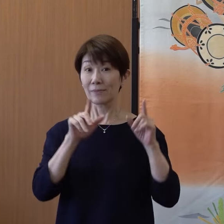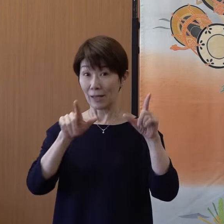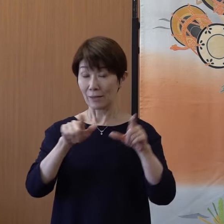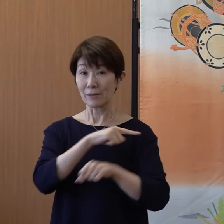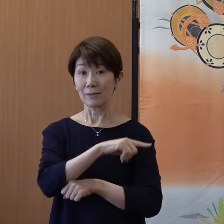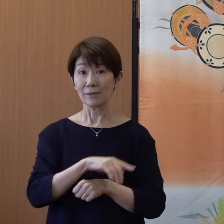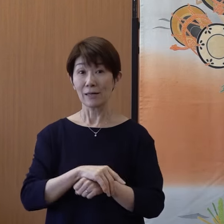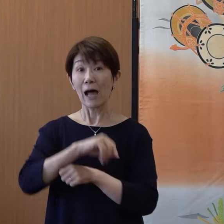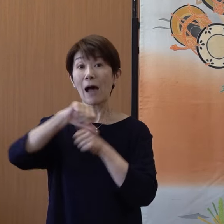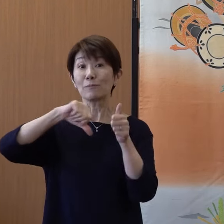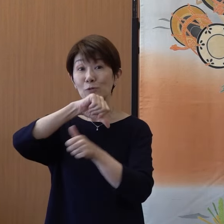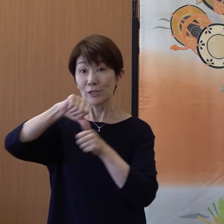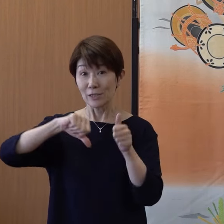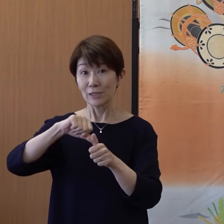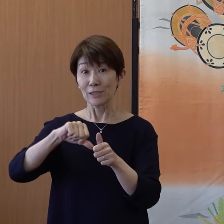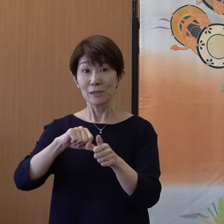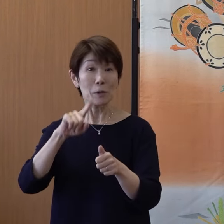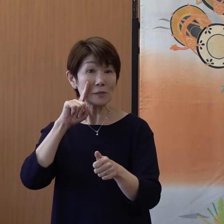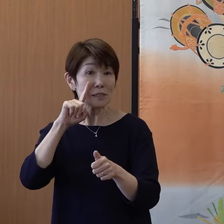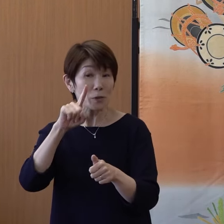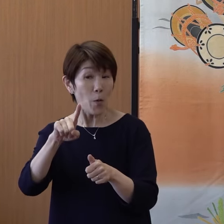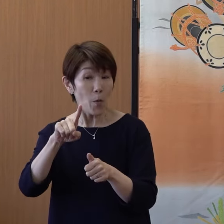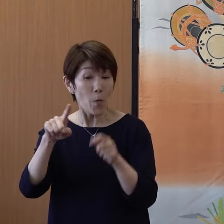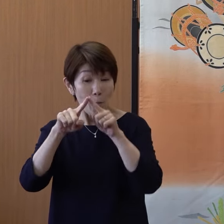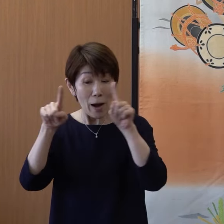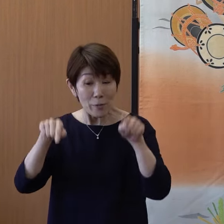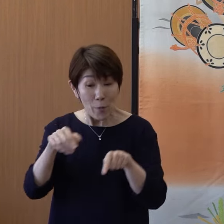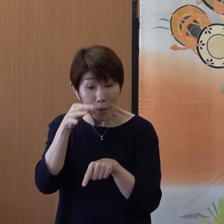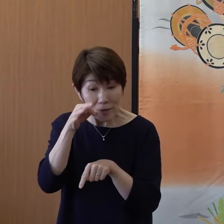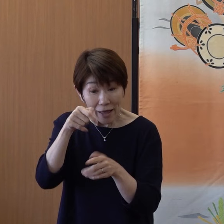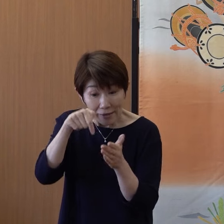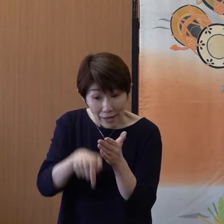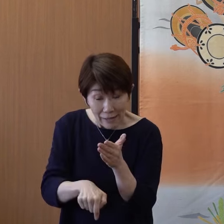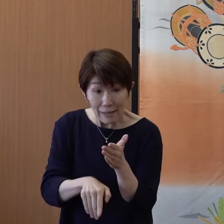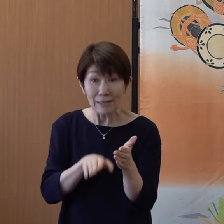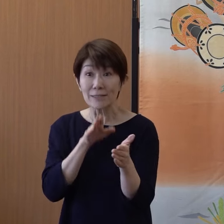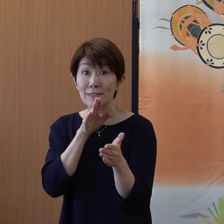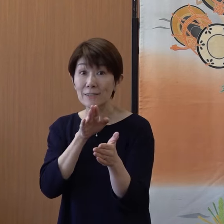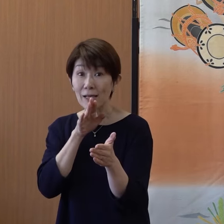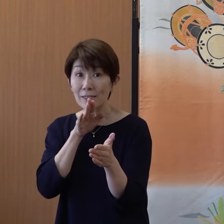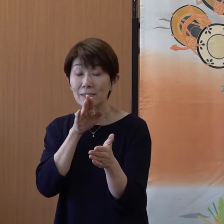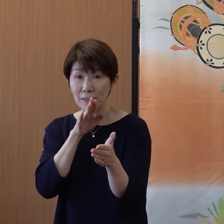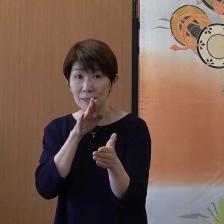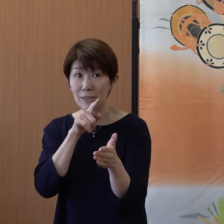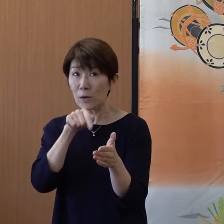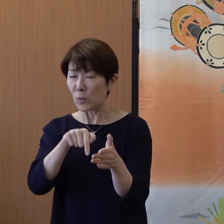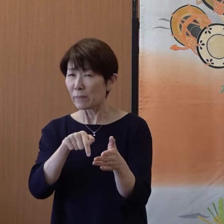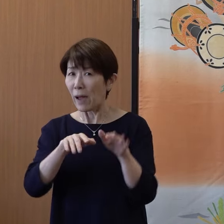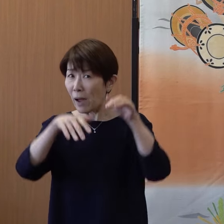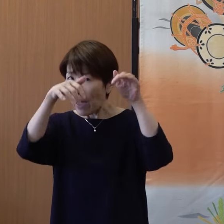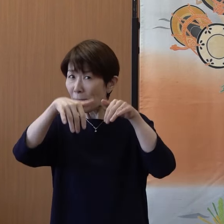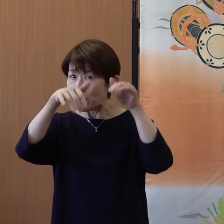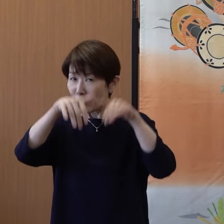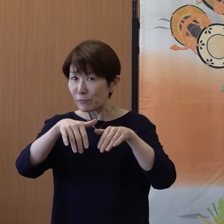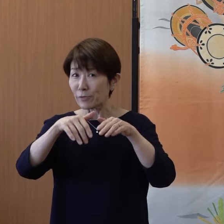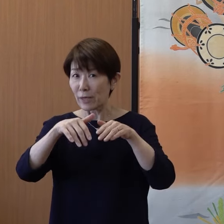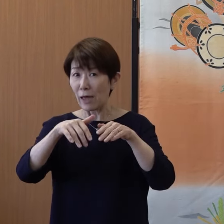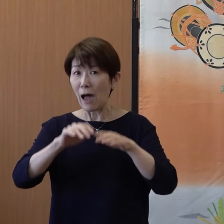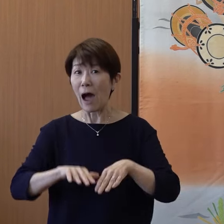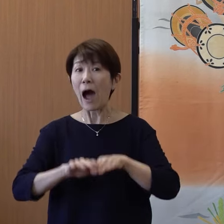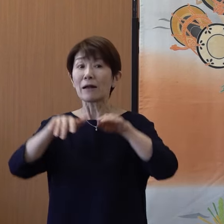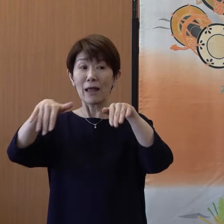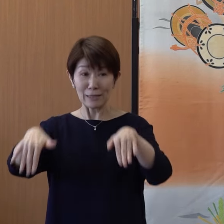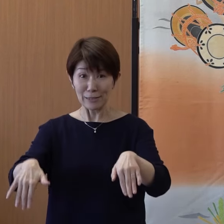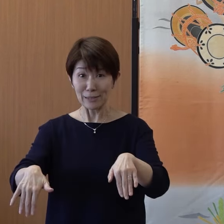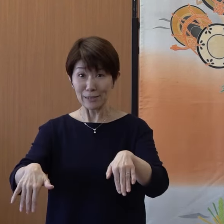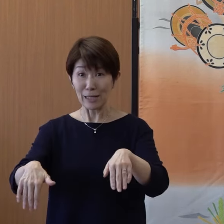アプリの使用版を見た中では、実際にこのぐらいの雨が降って氾濫したら、自分のこの